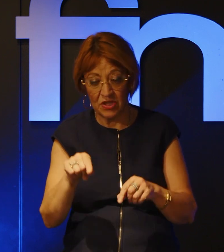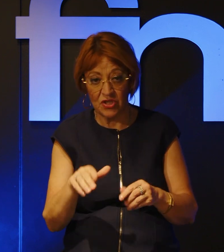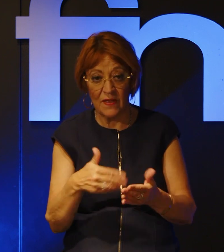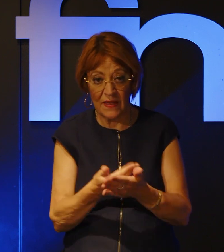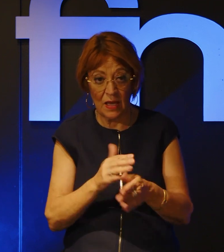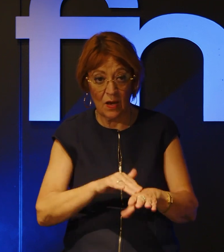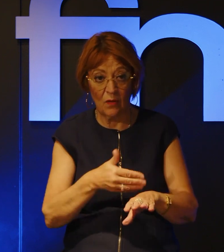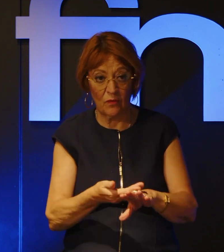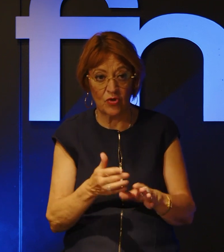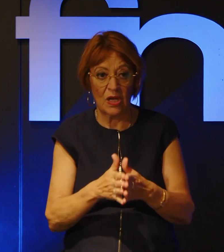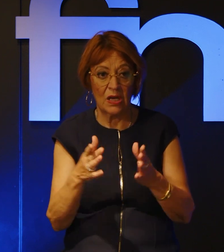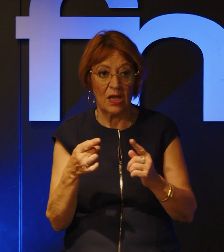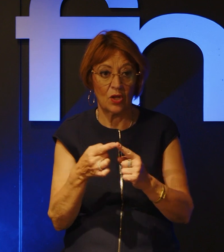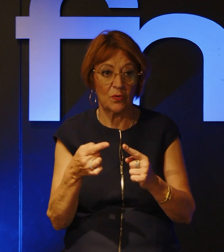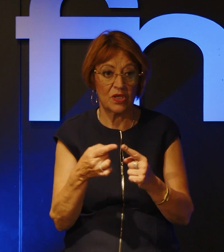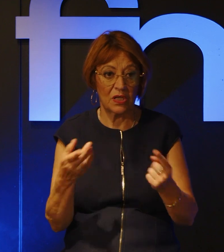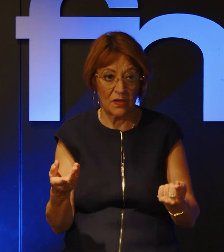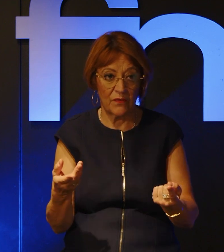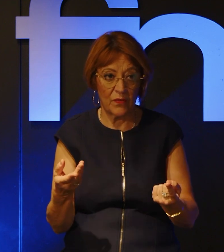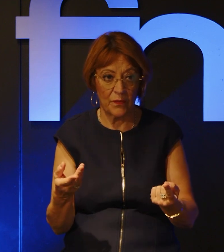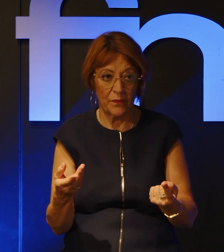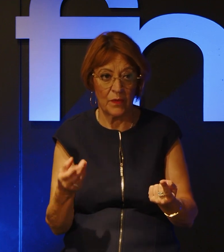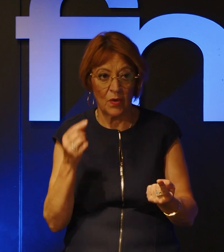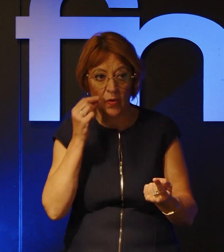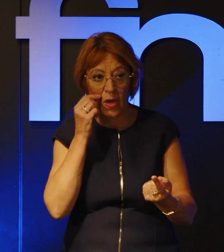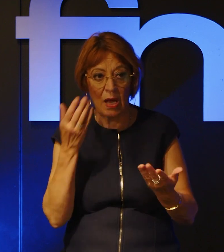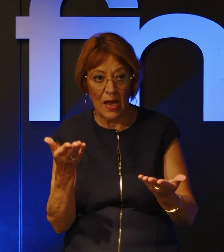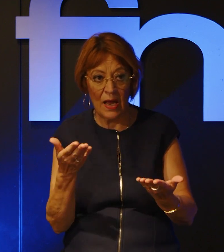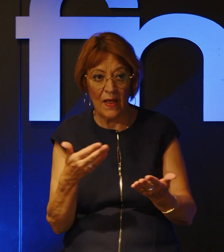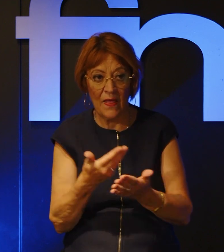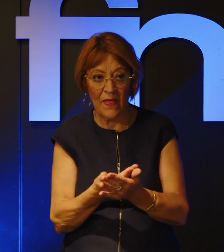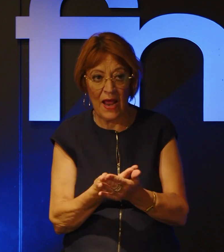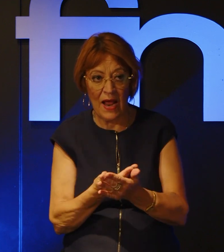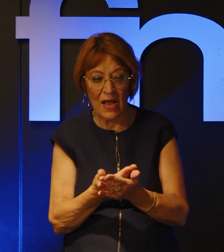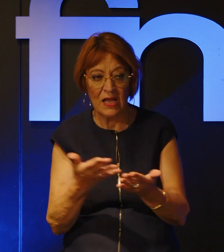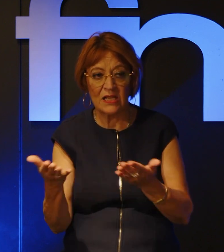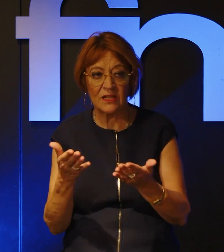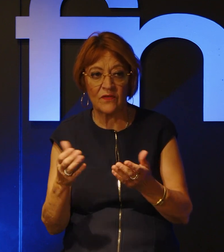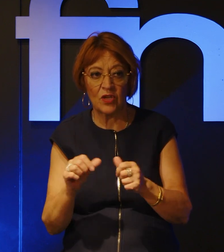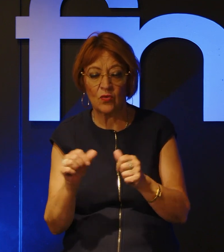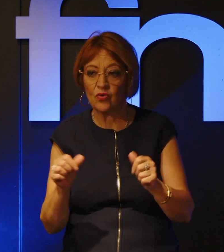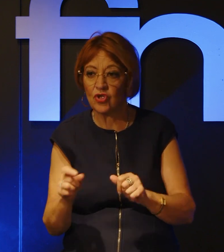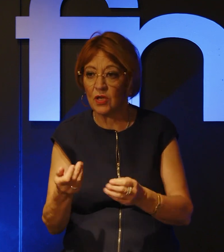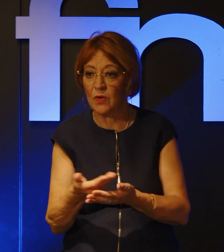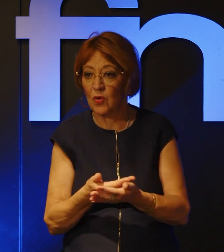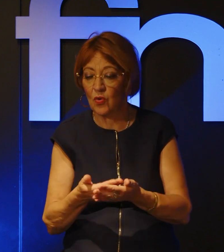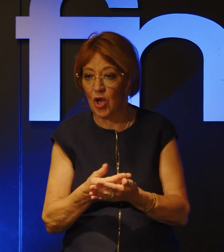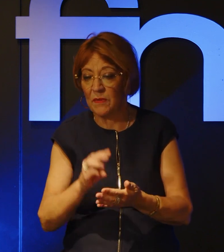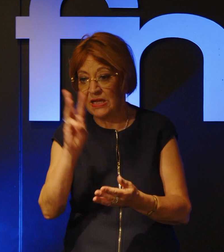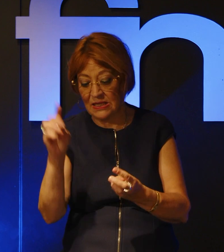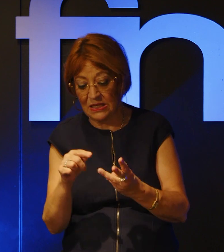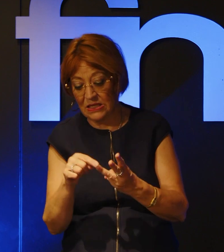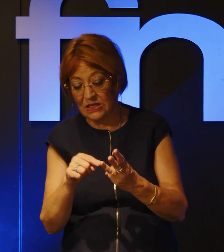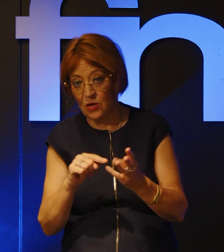reforçar o grande objetivo e do patriarcado que acaba por ser E servir um sistema económico já lá vou a seguir é o meu terceiro